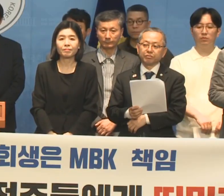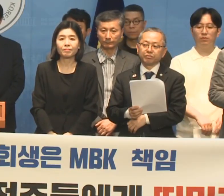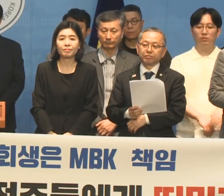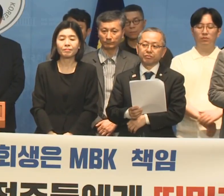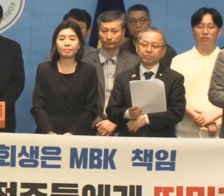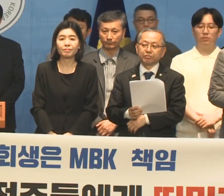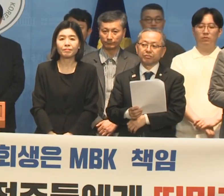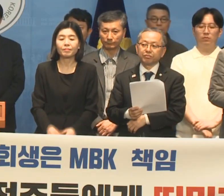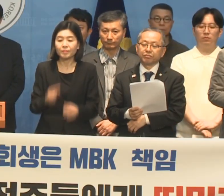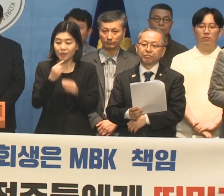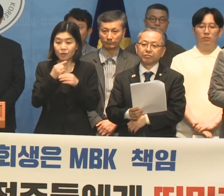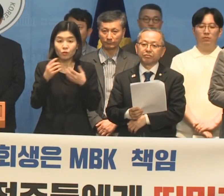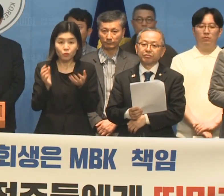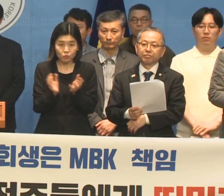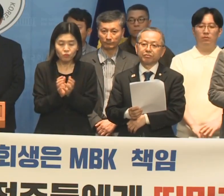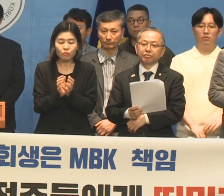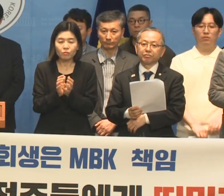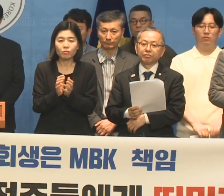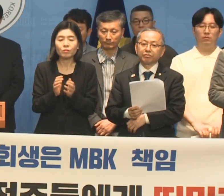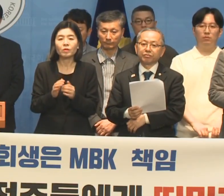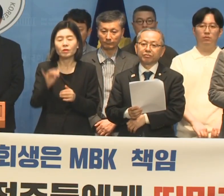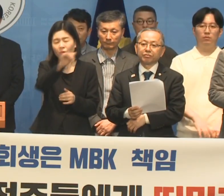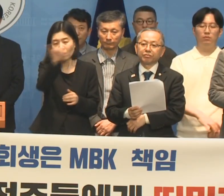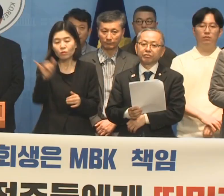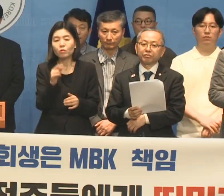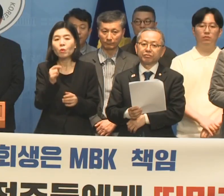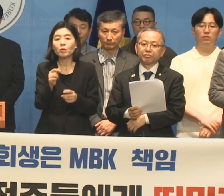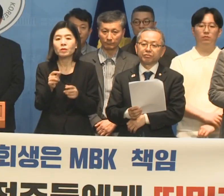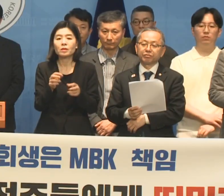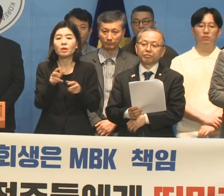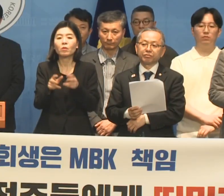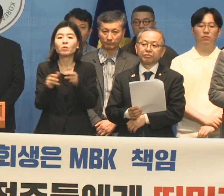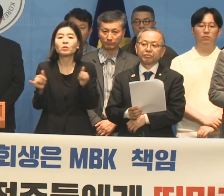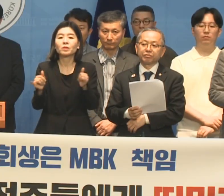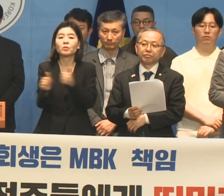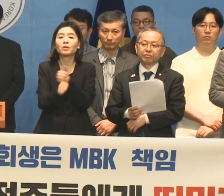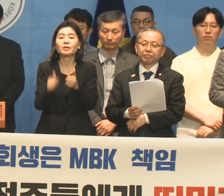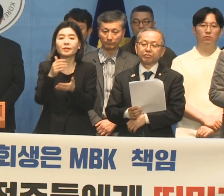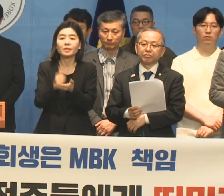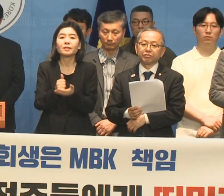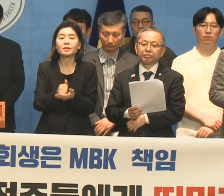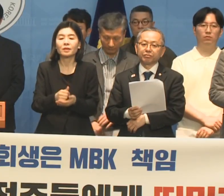네, 더불어민주당 전국 소상공인위원장 오세희 의원입니다.